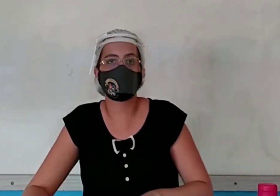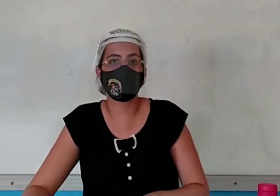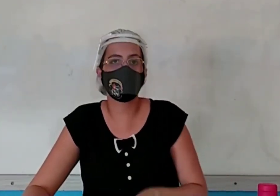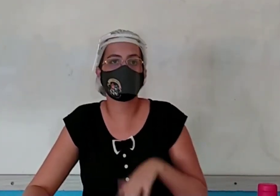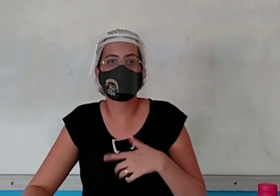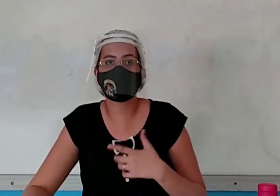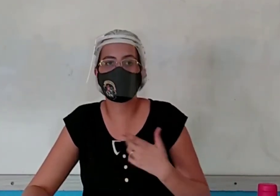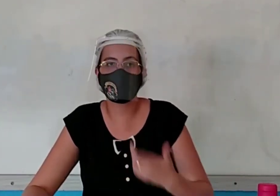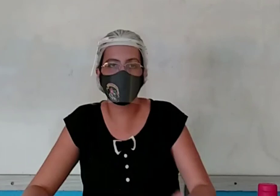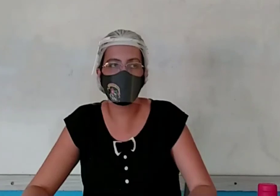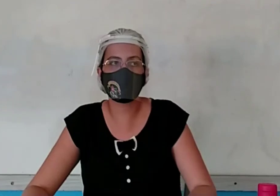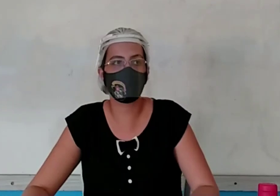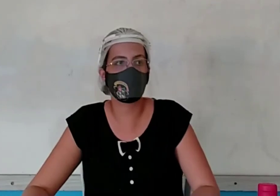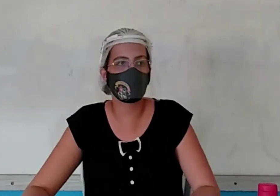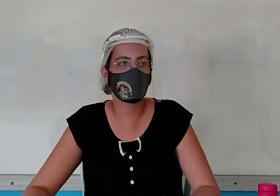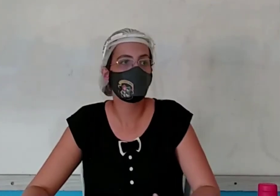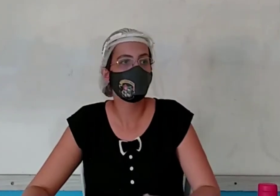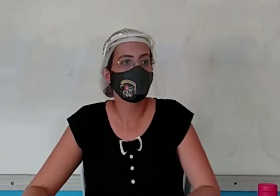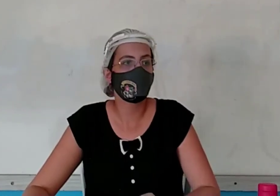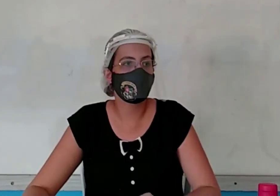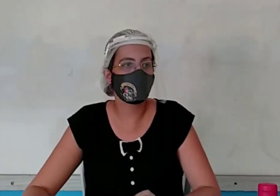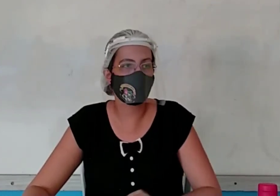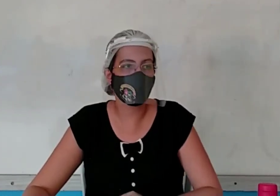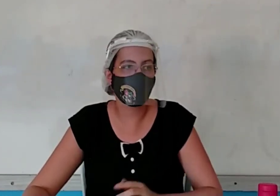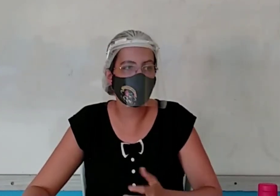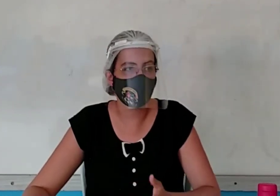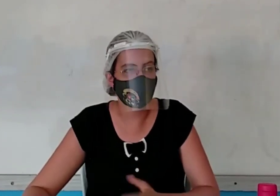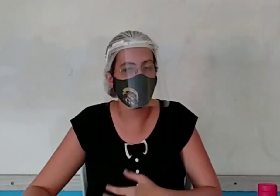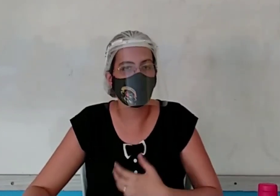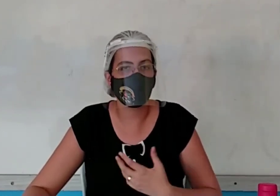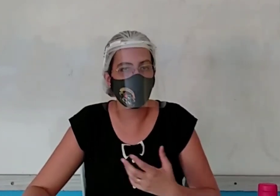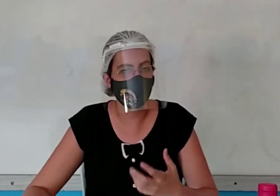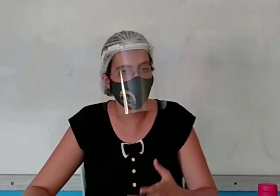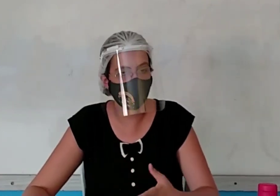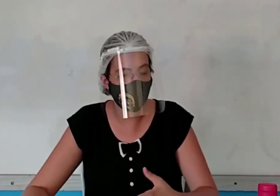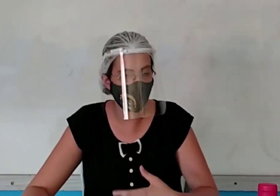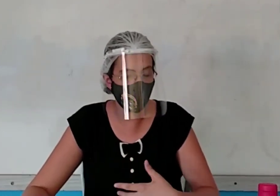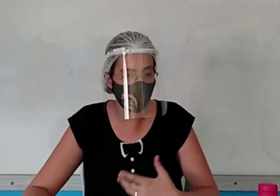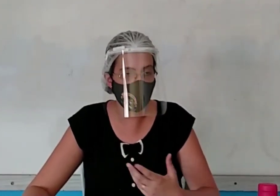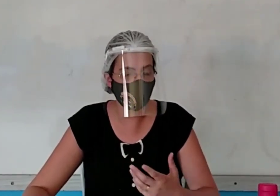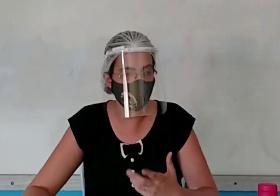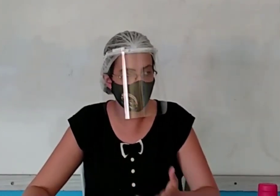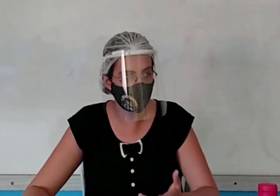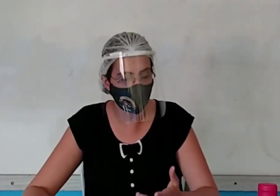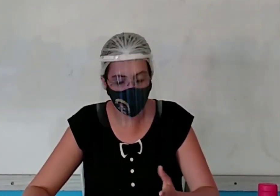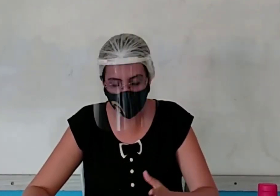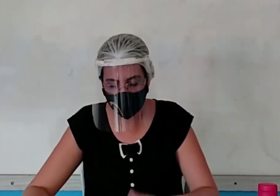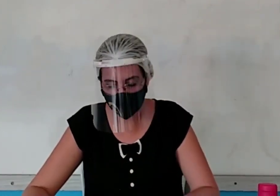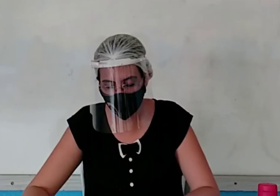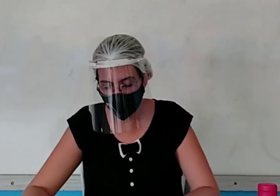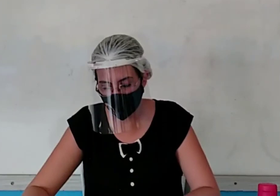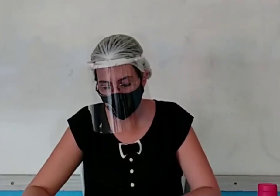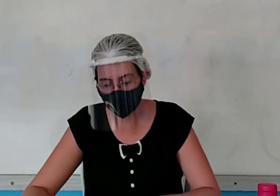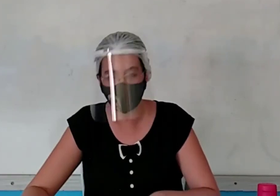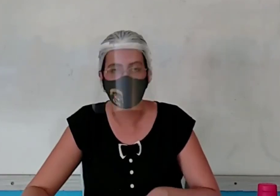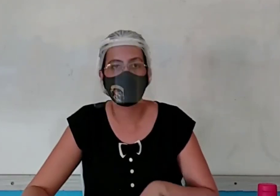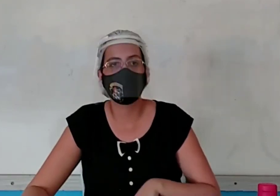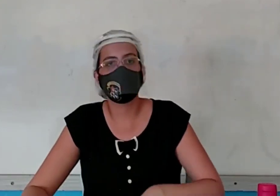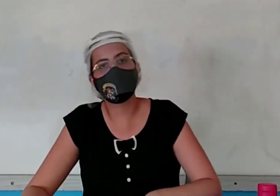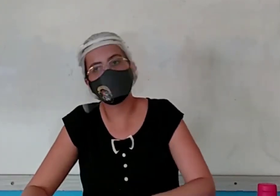respostas são pessoais. Então, quem está aqui na sala vai responder agora e a gente vai socializar depois. E quem